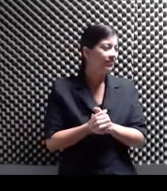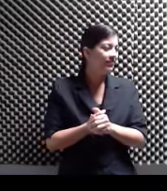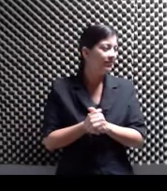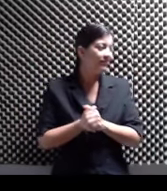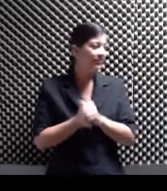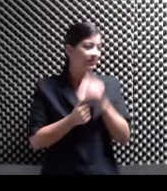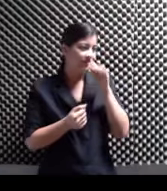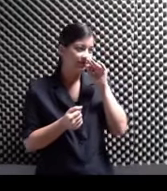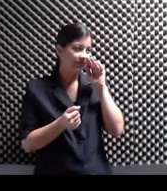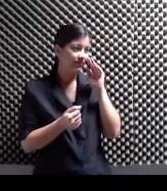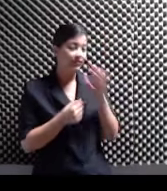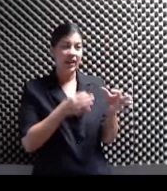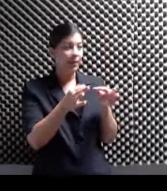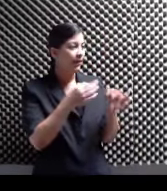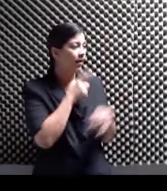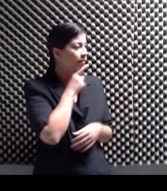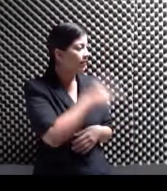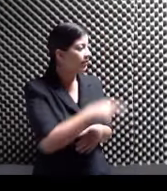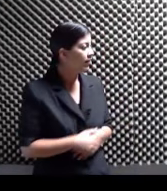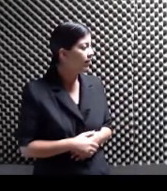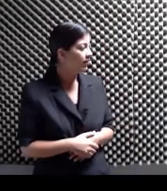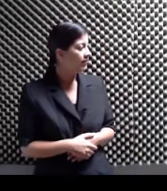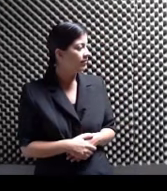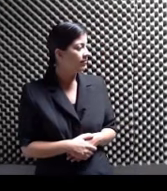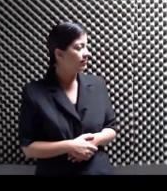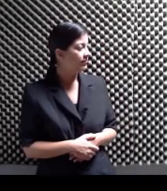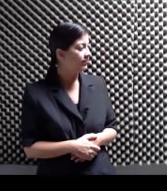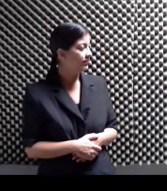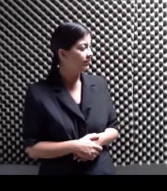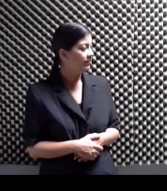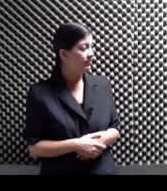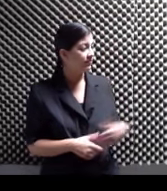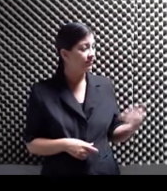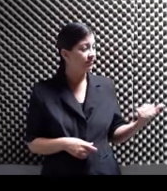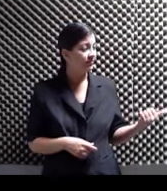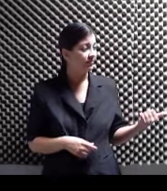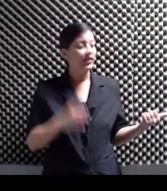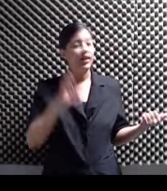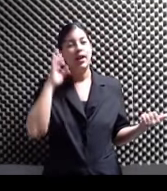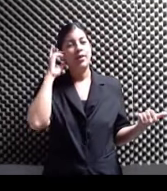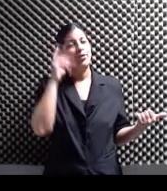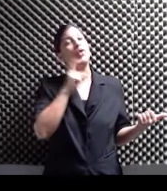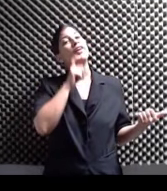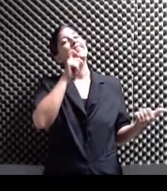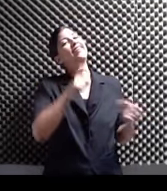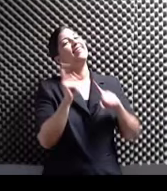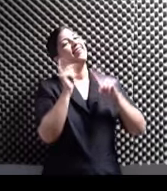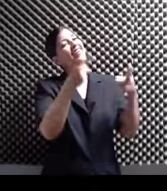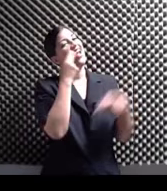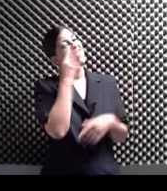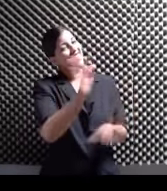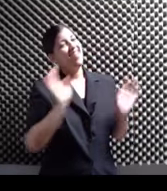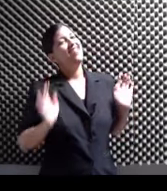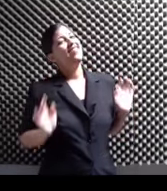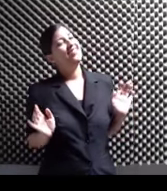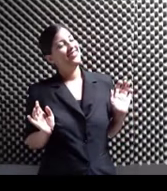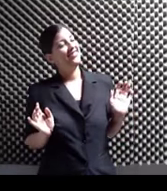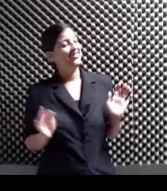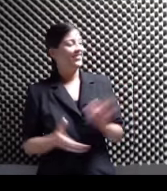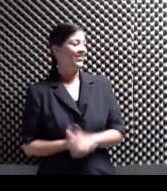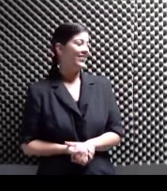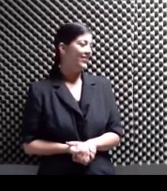mi madre. Explícame eso. Sí, mira, ¿qué tiene que ver todo esto? No sabemos, para eso tienen que ir a ver la hora. ¿Qué tiene que